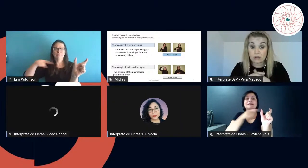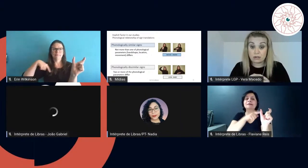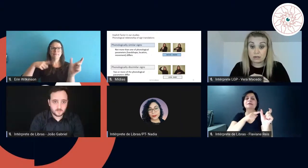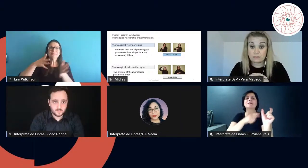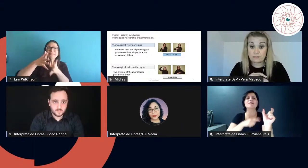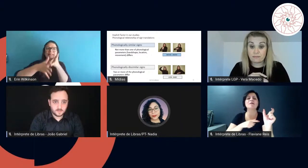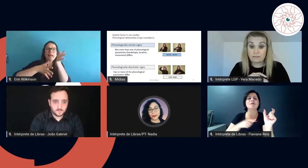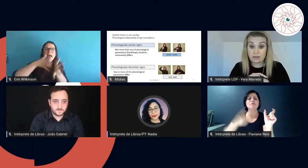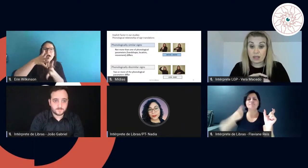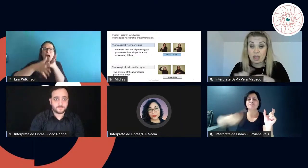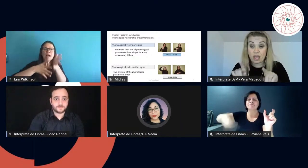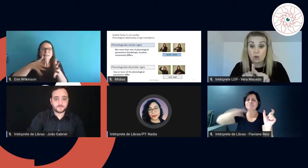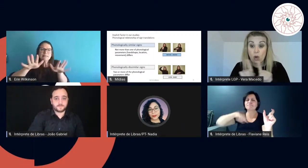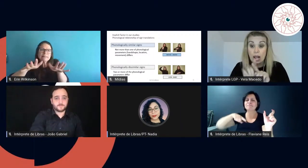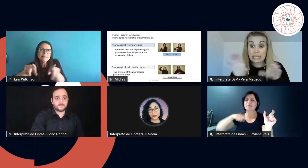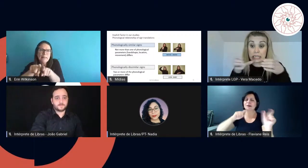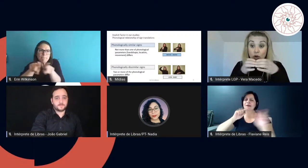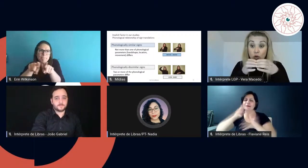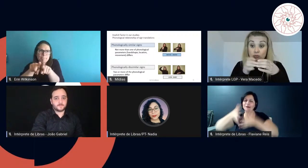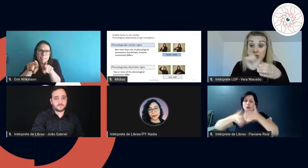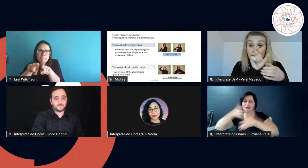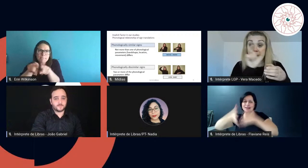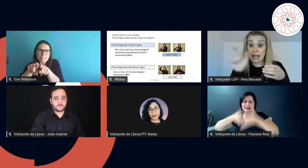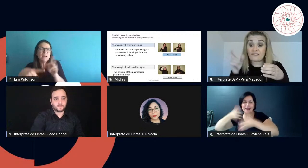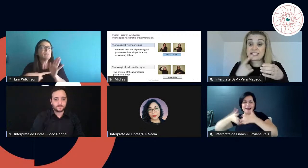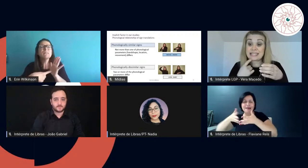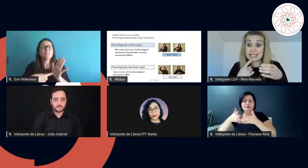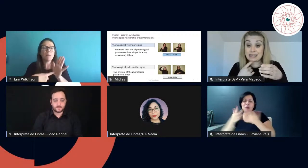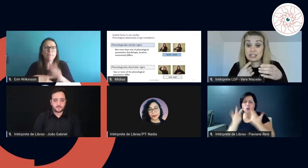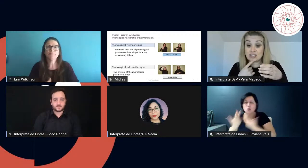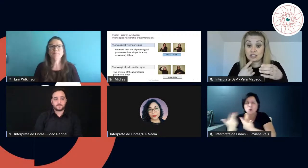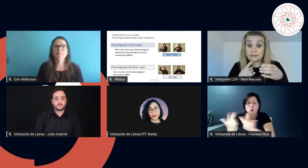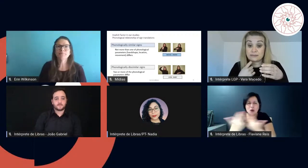termos de grupos de palavras em